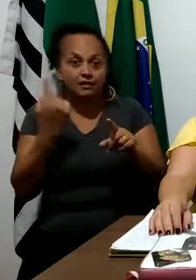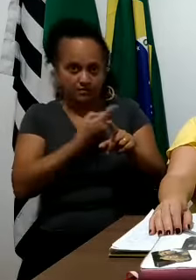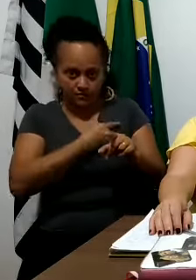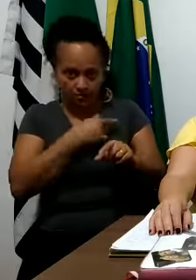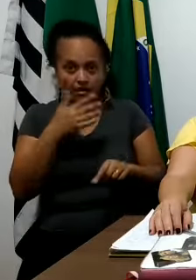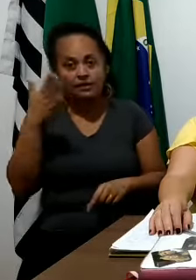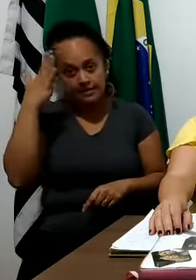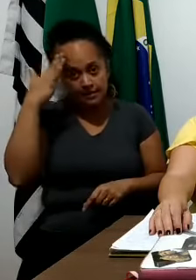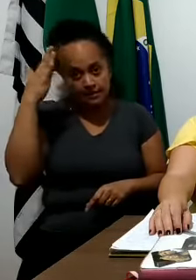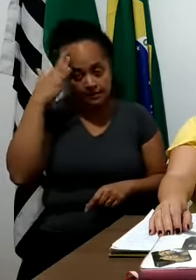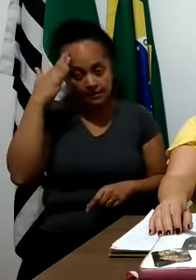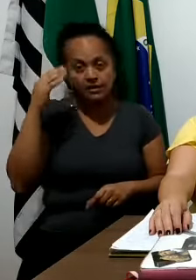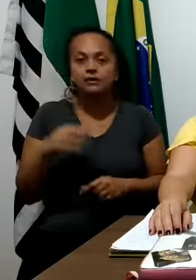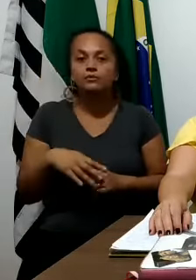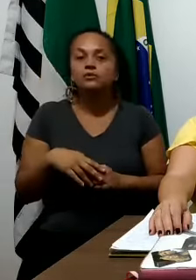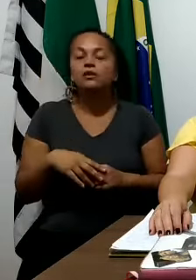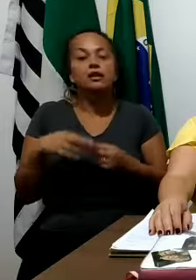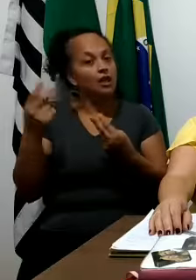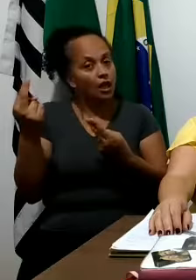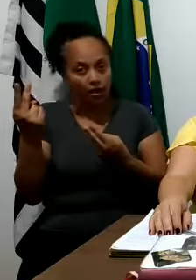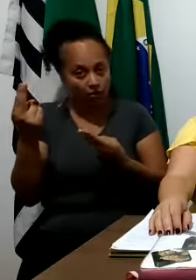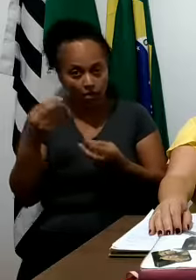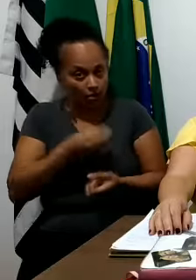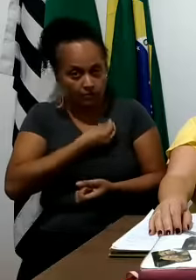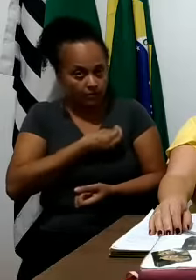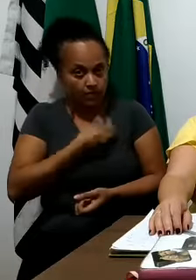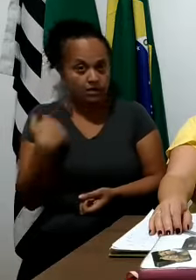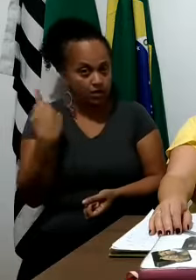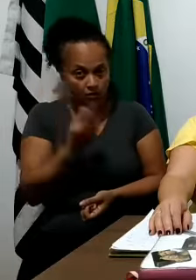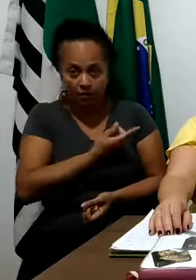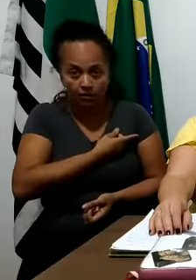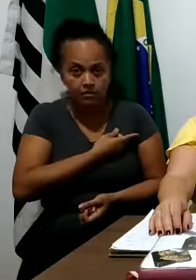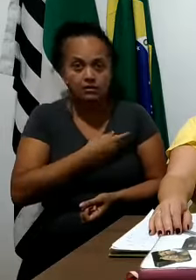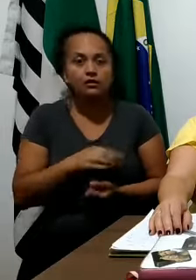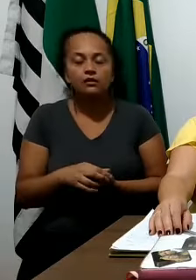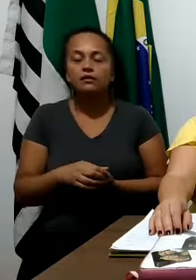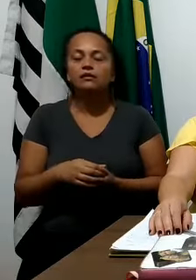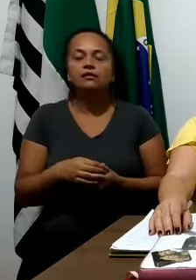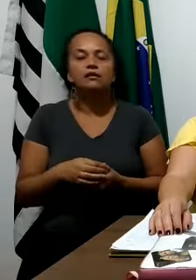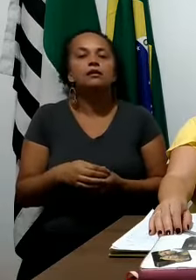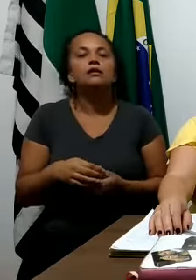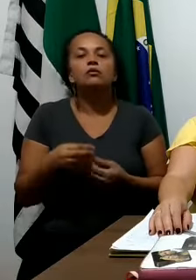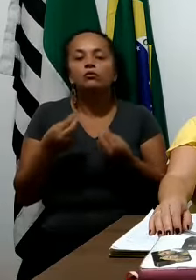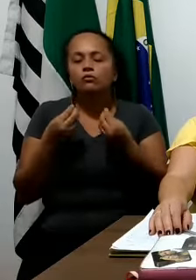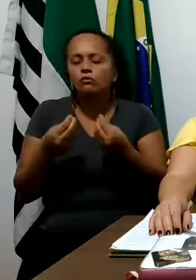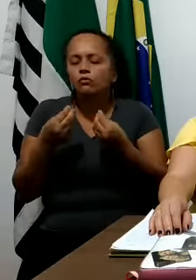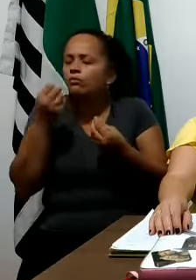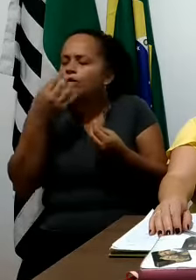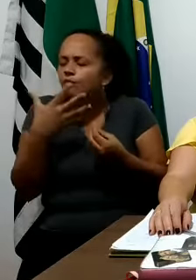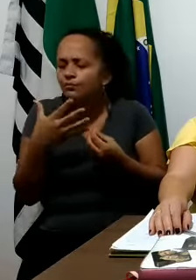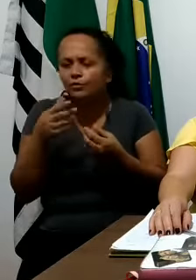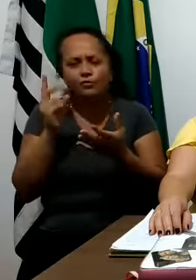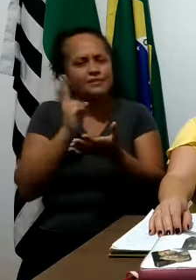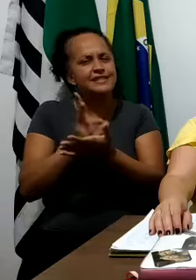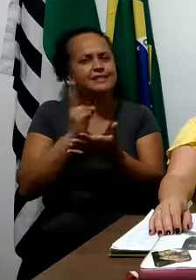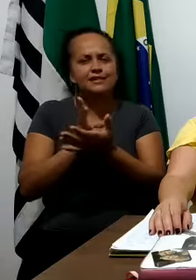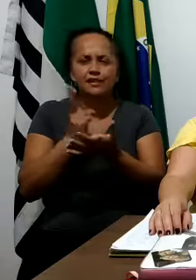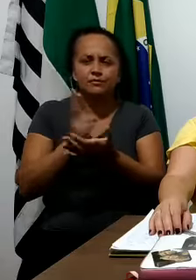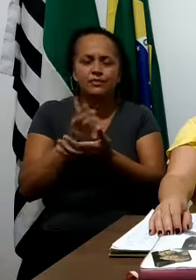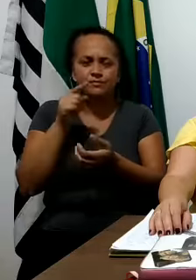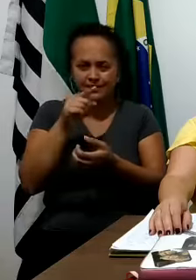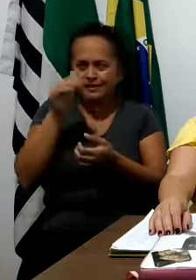de hoje, né? Mas lá na frente a gente vê como foi bom José ter permanecido fiel até o